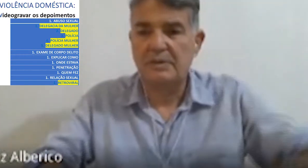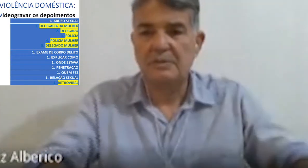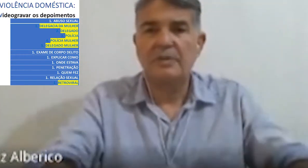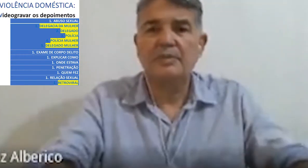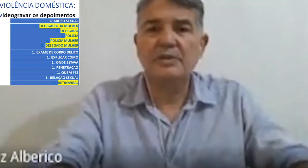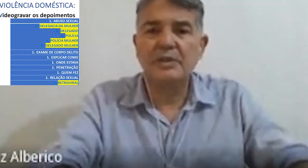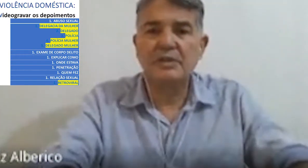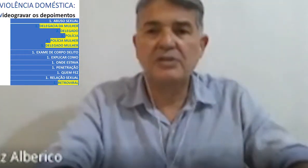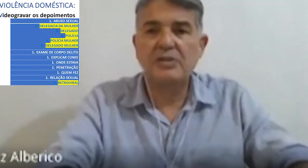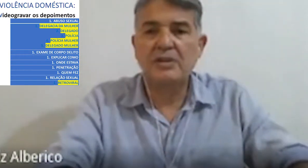para poder atingir.